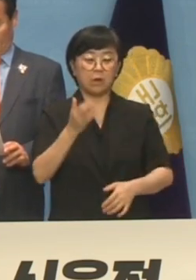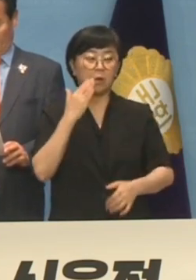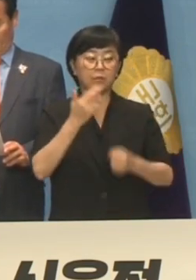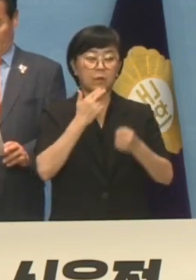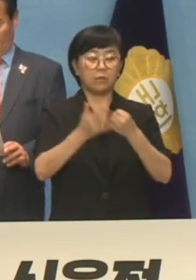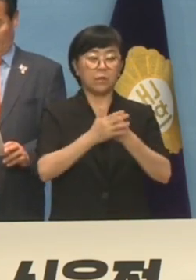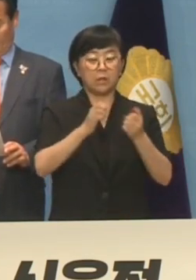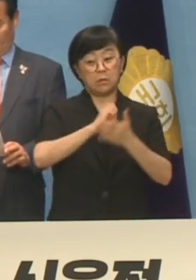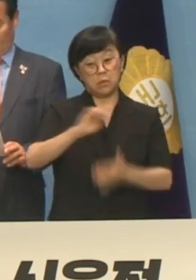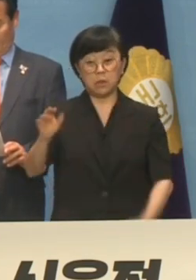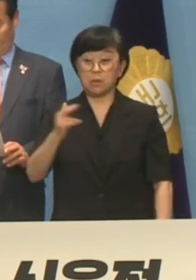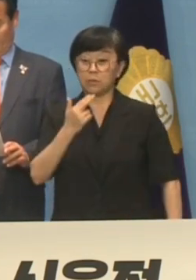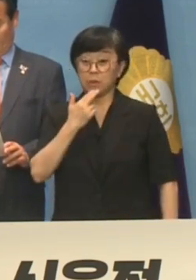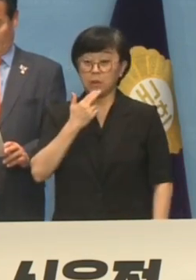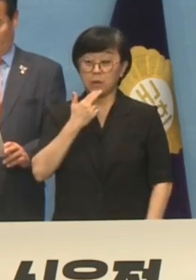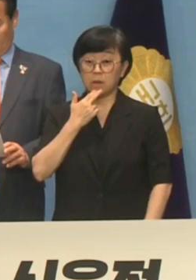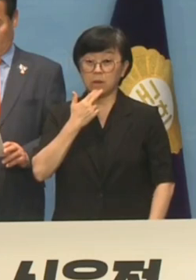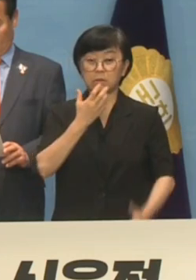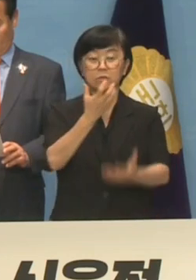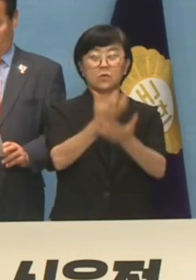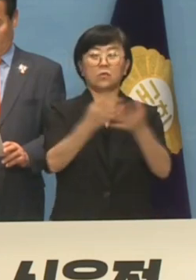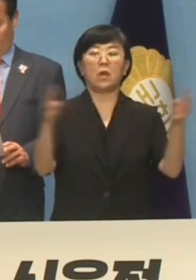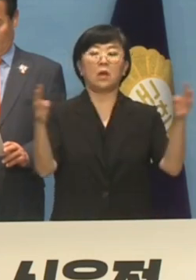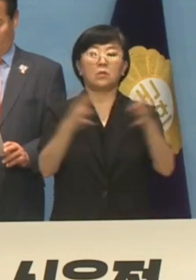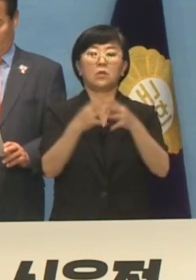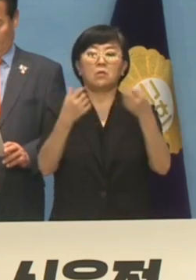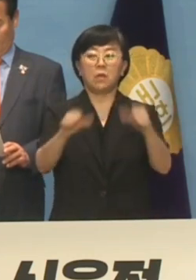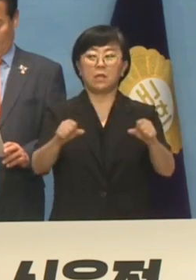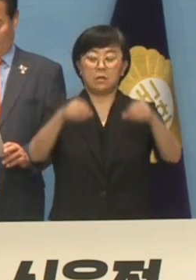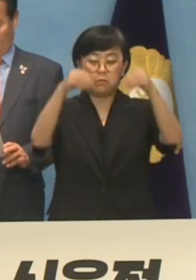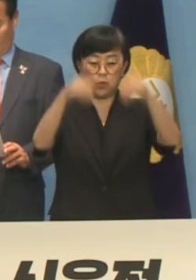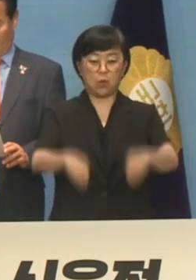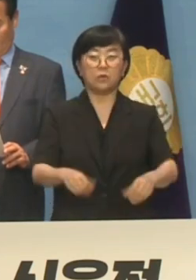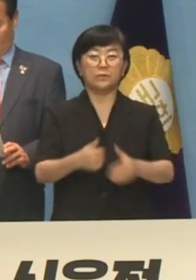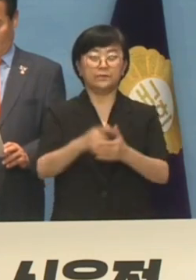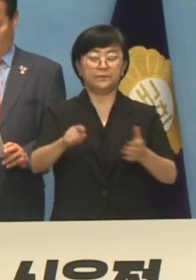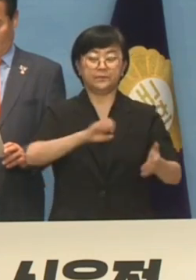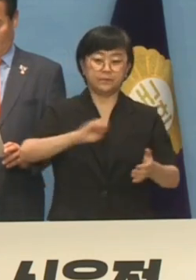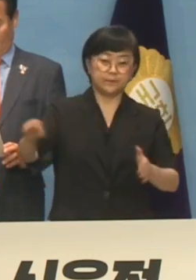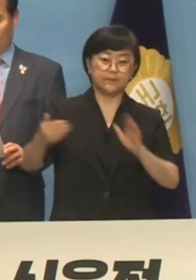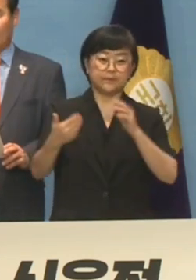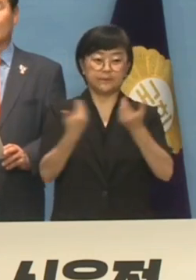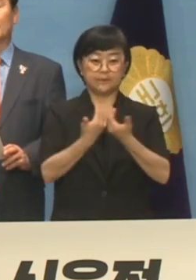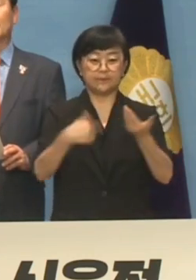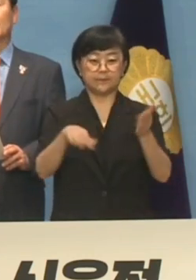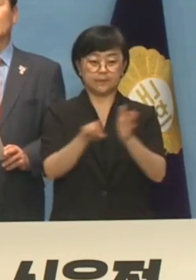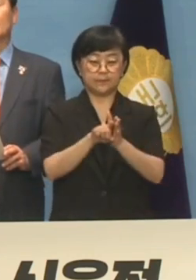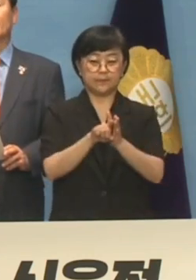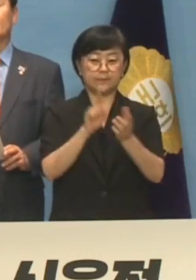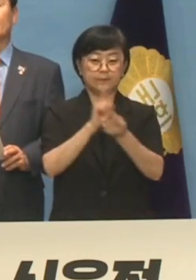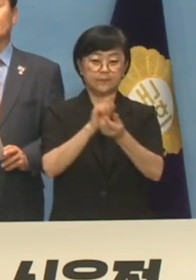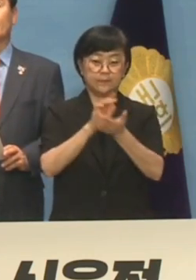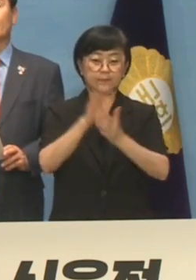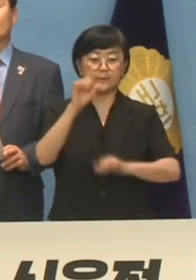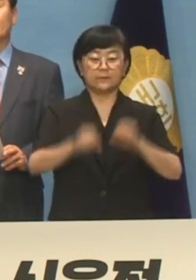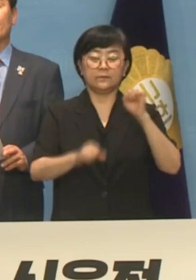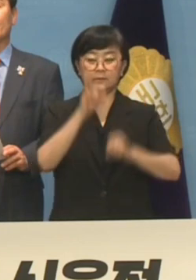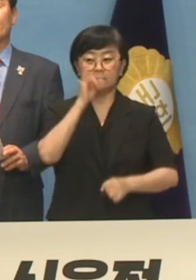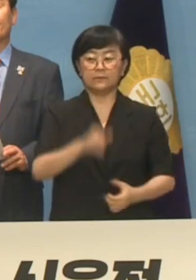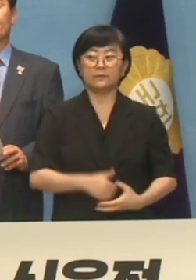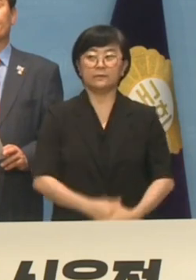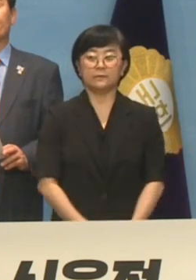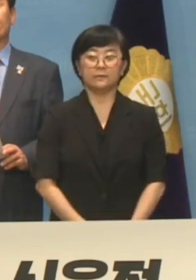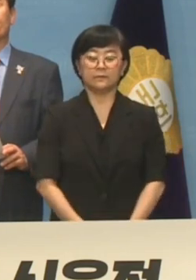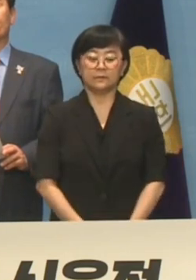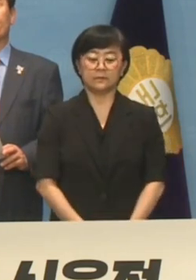어떠한 처분도 하지 않는다는 문서 합의도 파기했다면서 방류 반대를 위한 직접 행동에 나서고